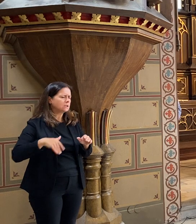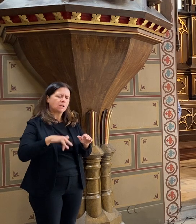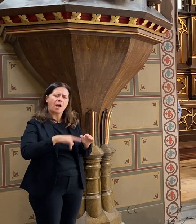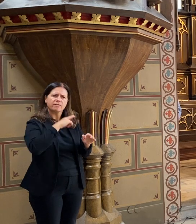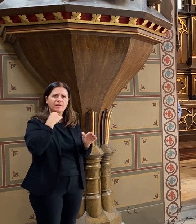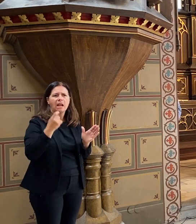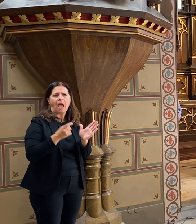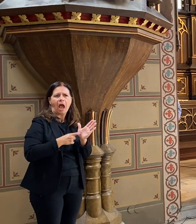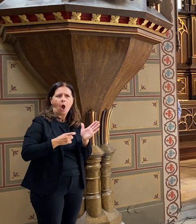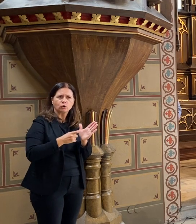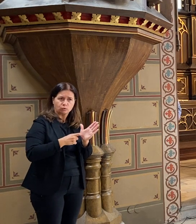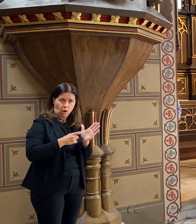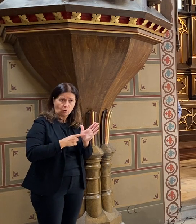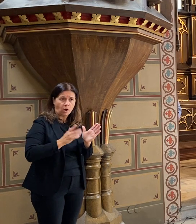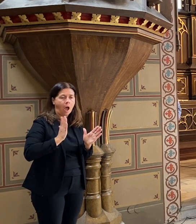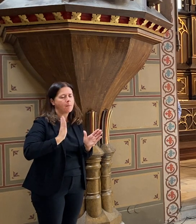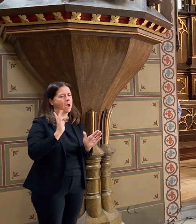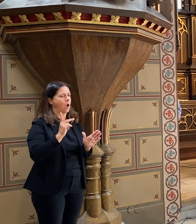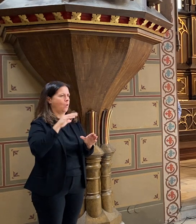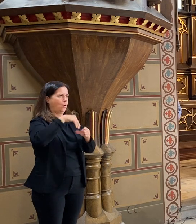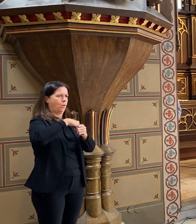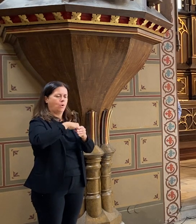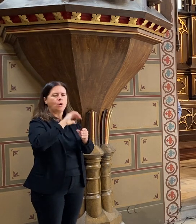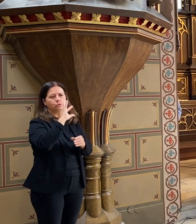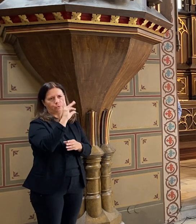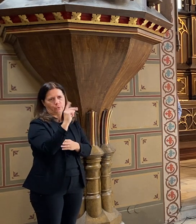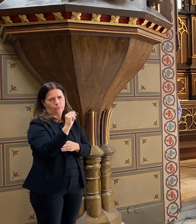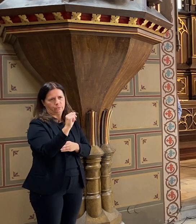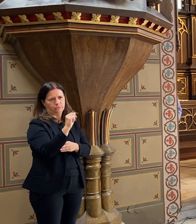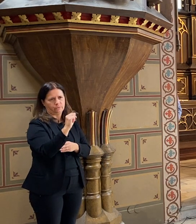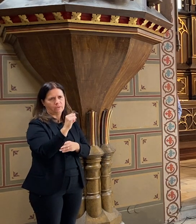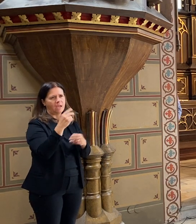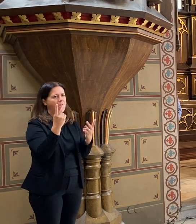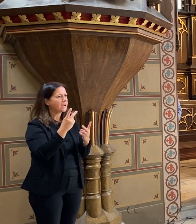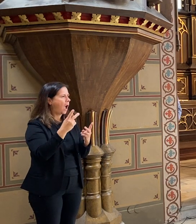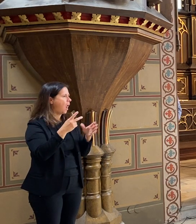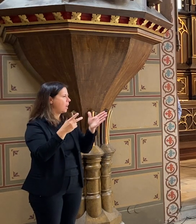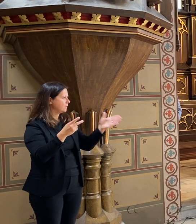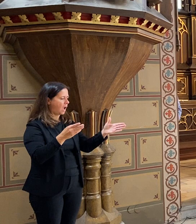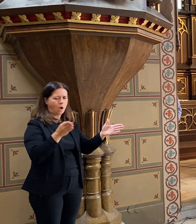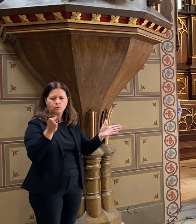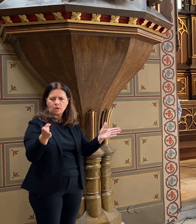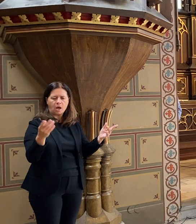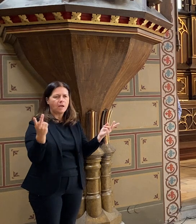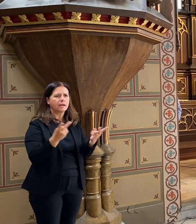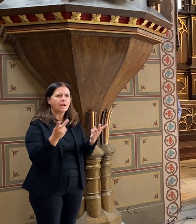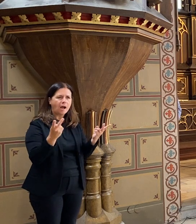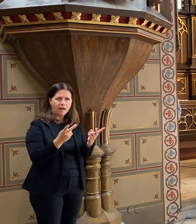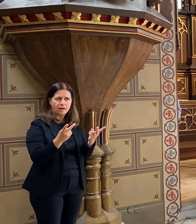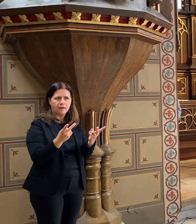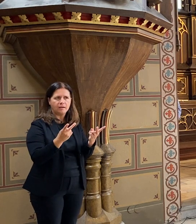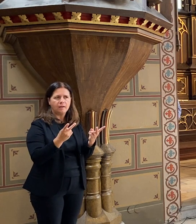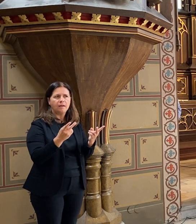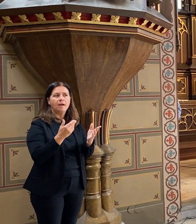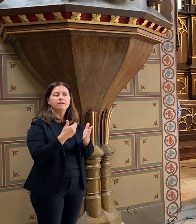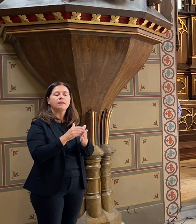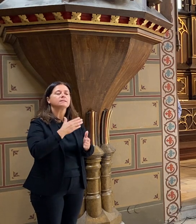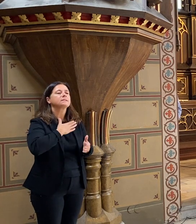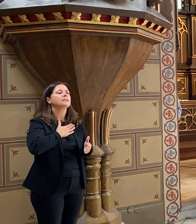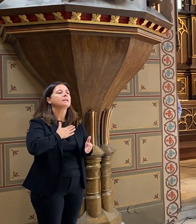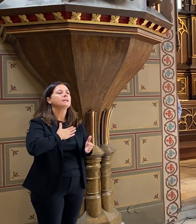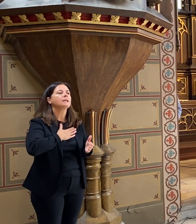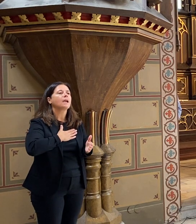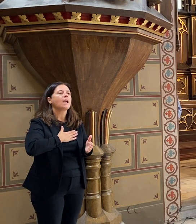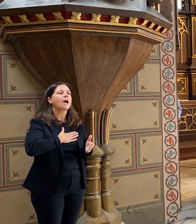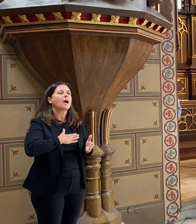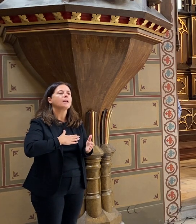herausfordernd, aber auch so wunderschön. Egal ob da oder dort, was wir gerne, wo wir